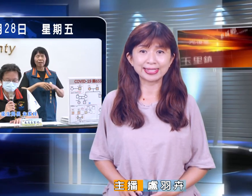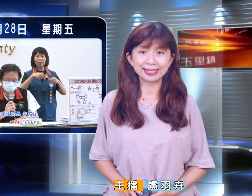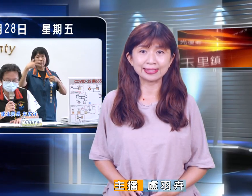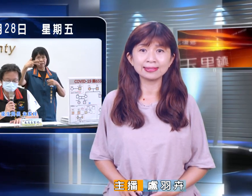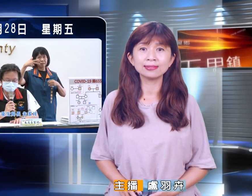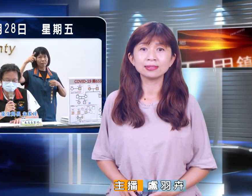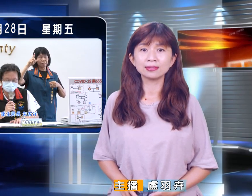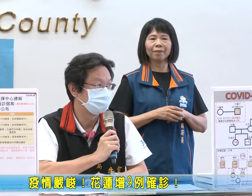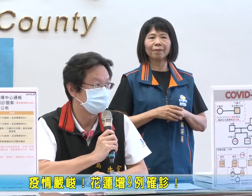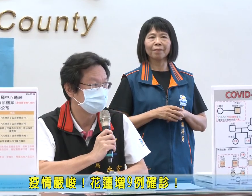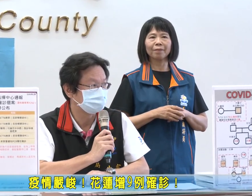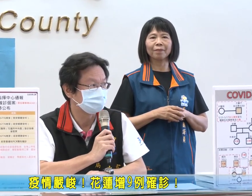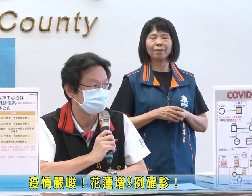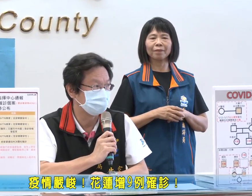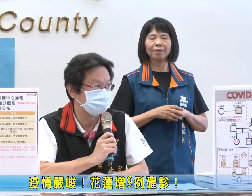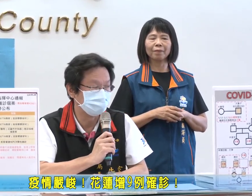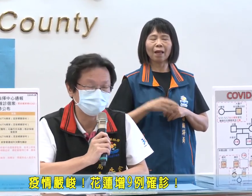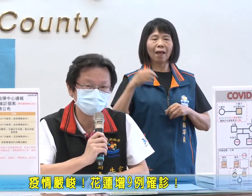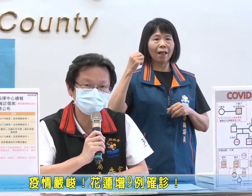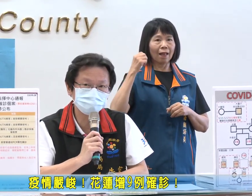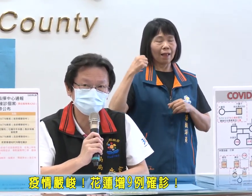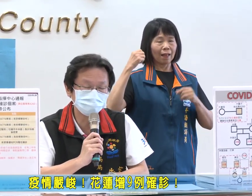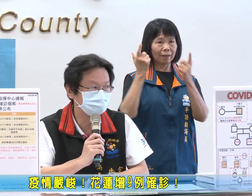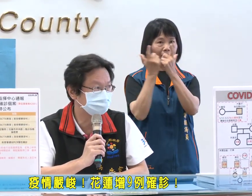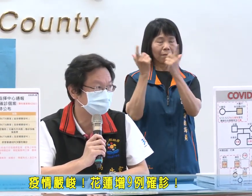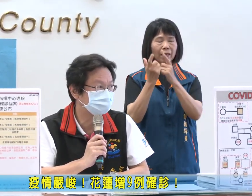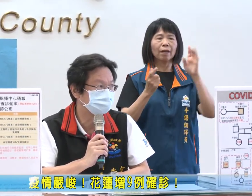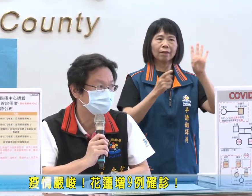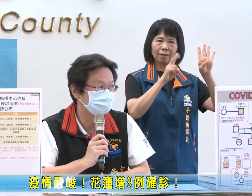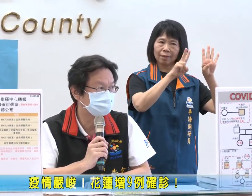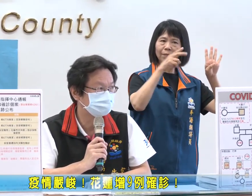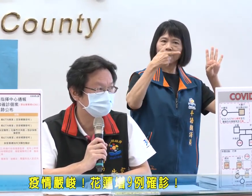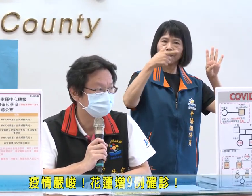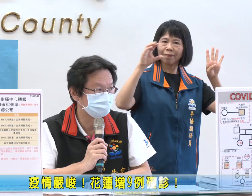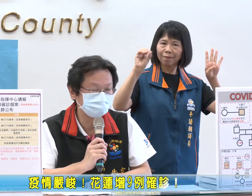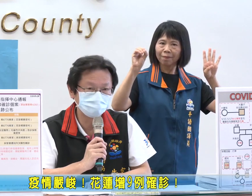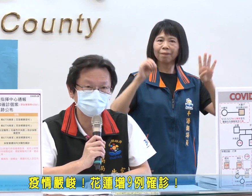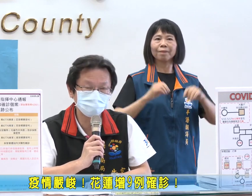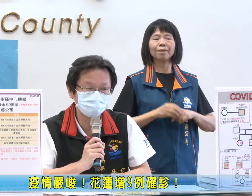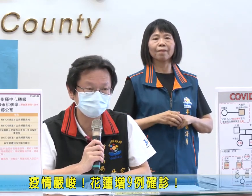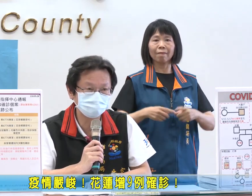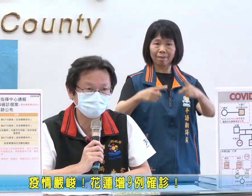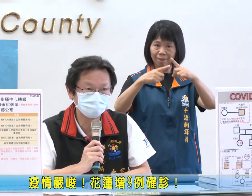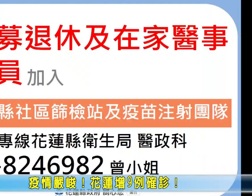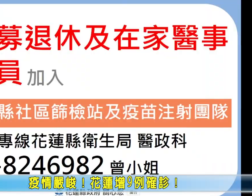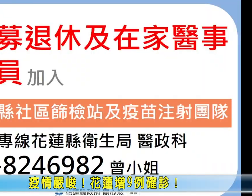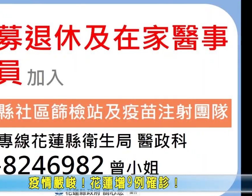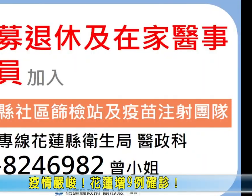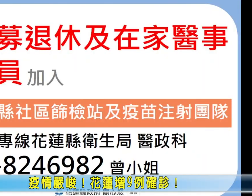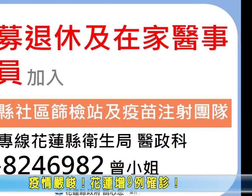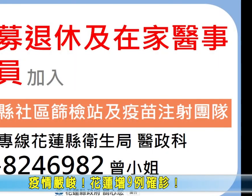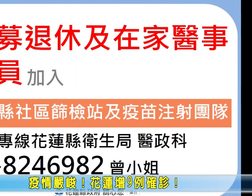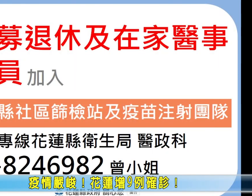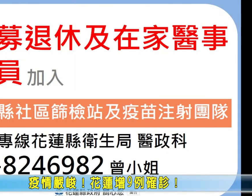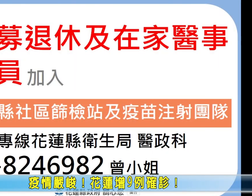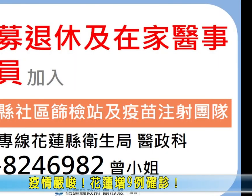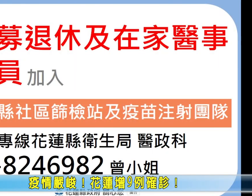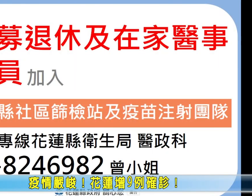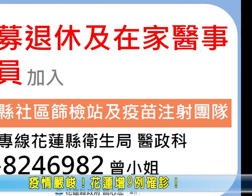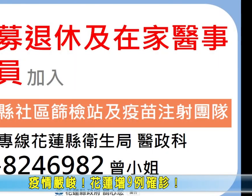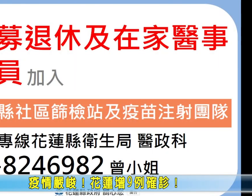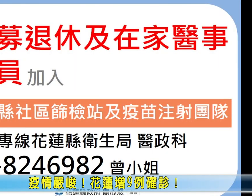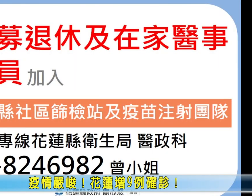疫情。 中央流行疫情指挥中心28号下午2点公布国内新增299例本土确诊病